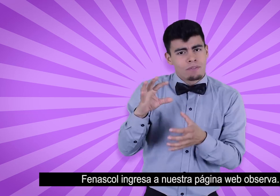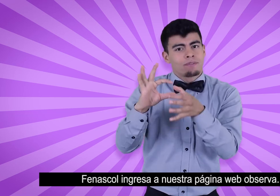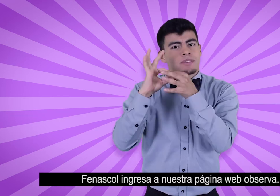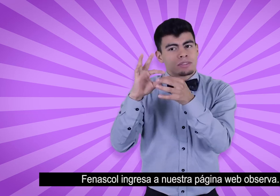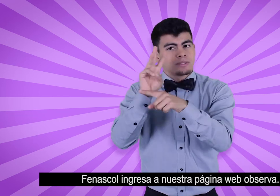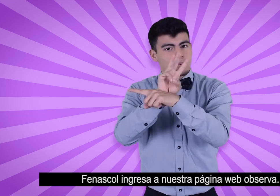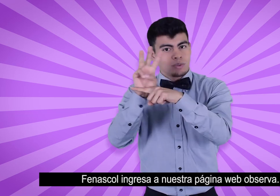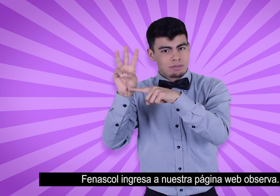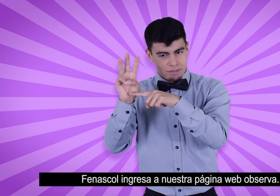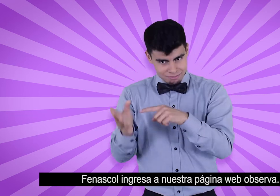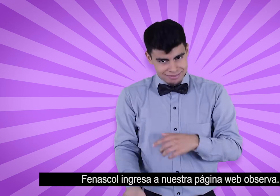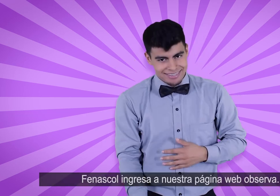página web. Observa.